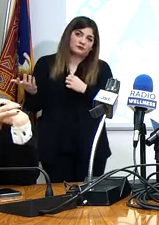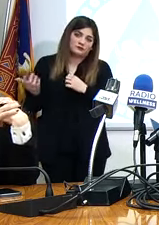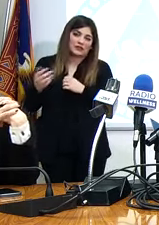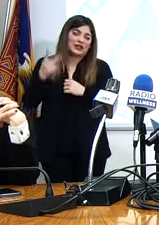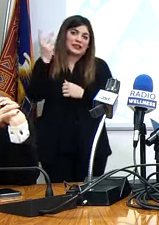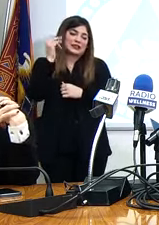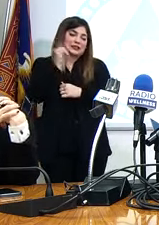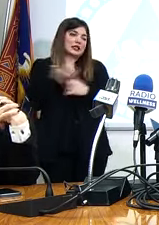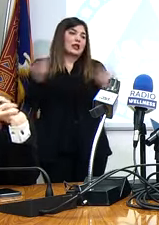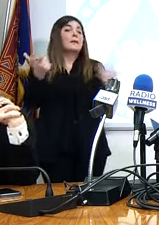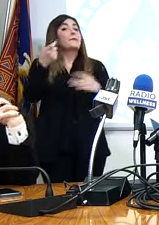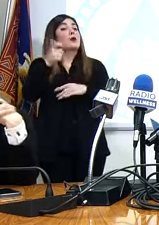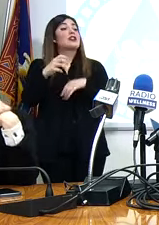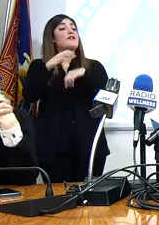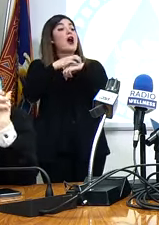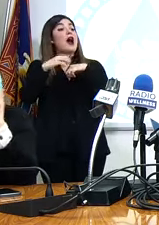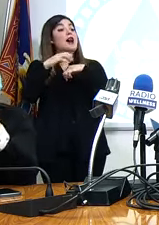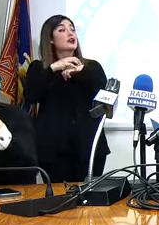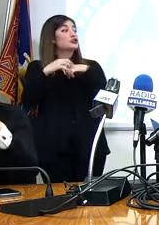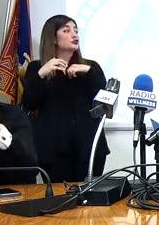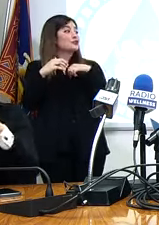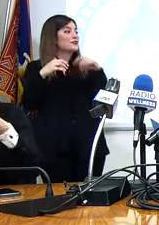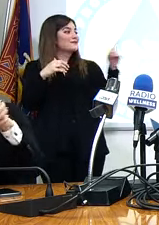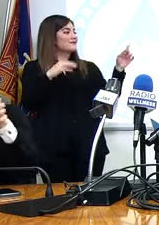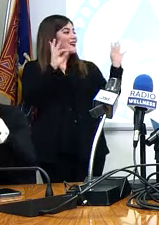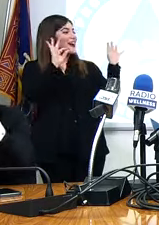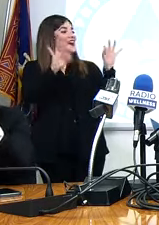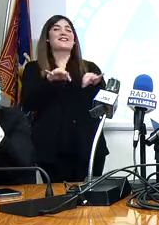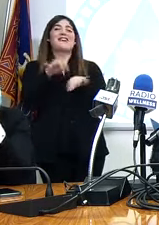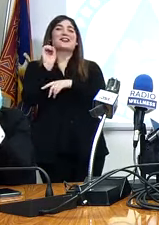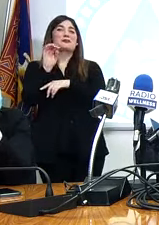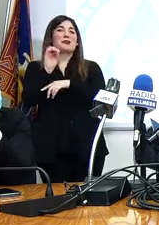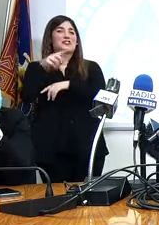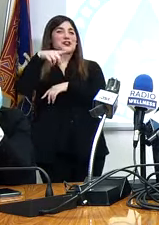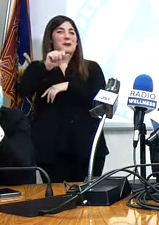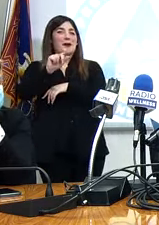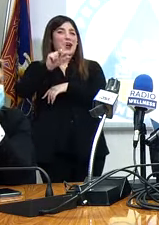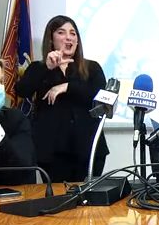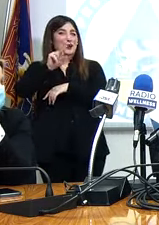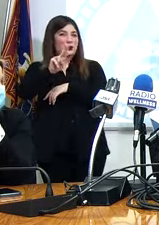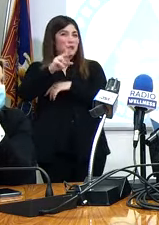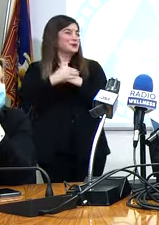l'arancione è stata... Eccolo qui il professore. Ciao.